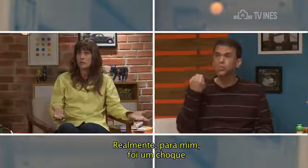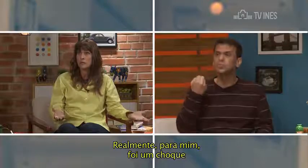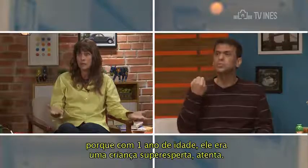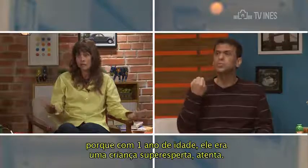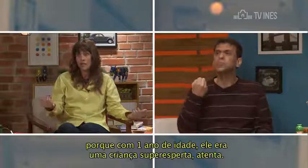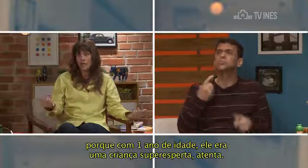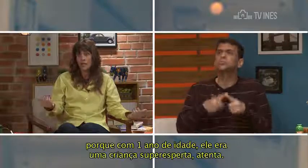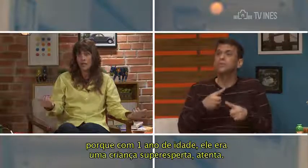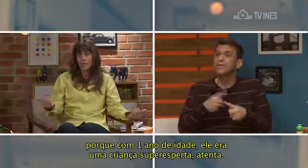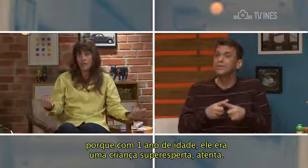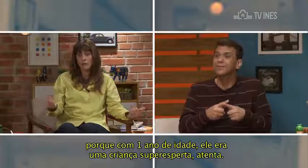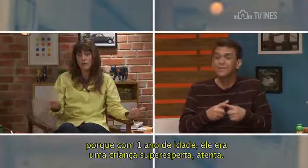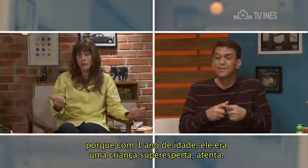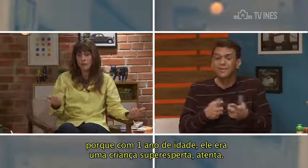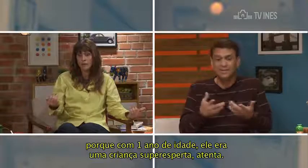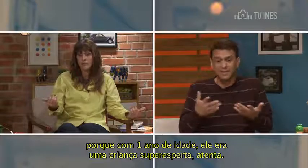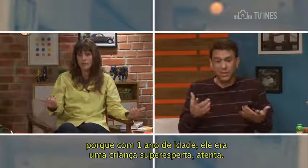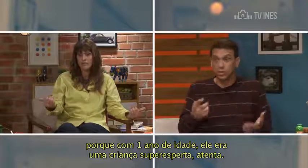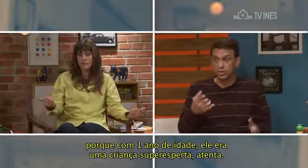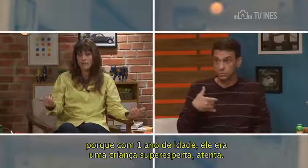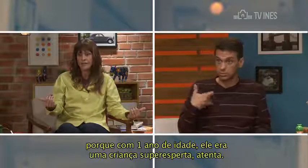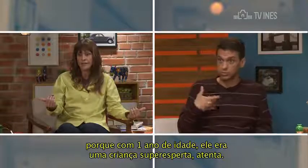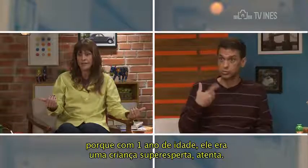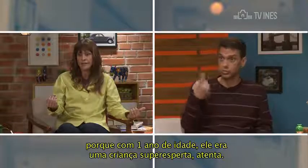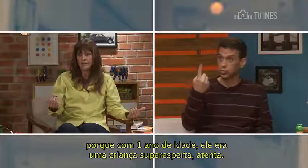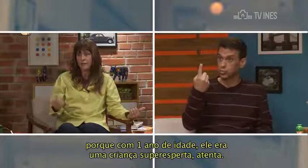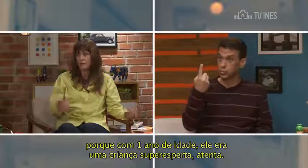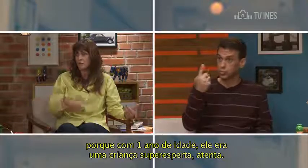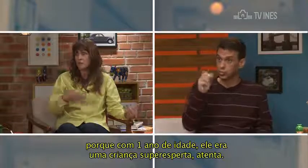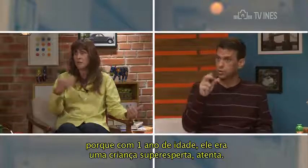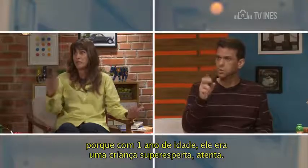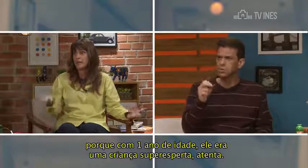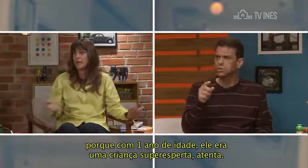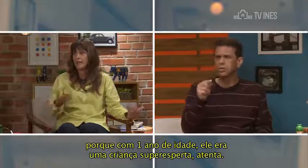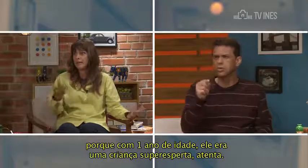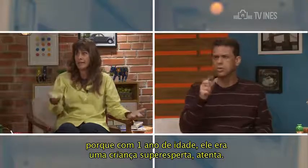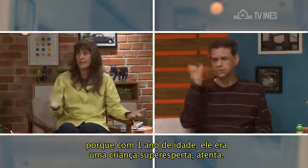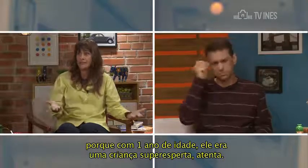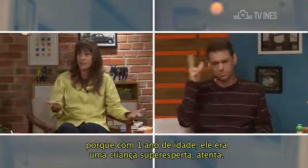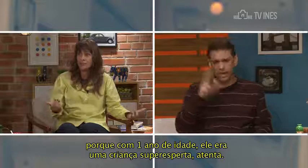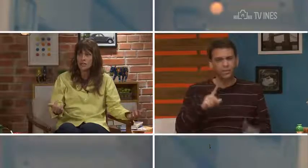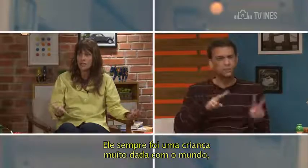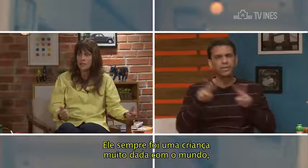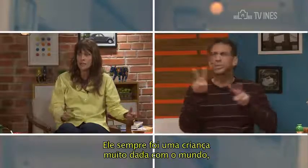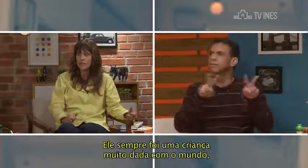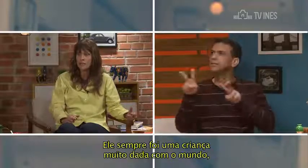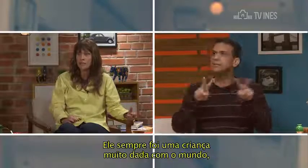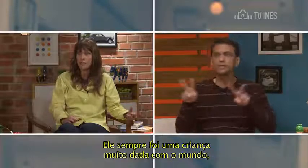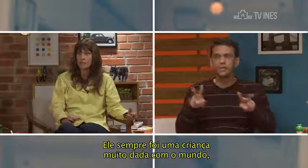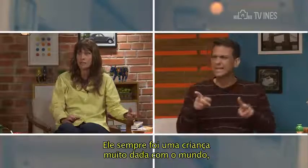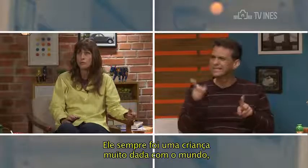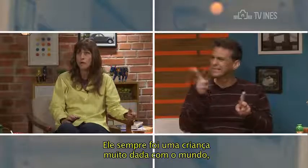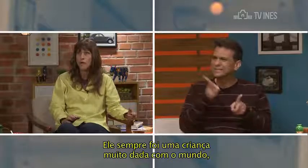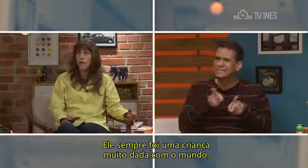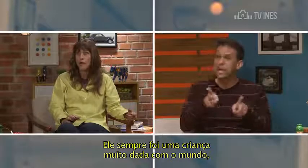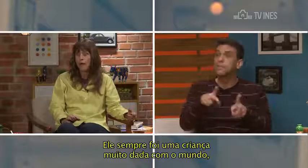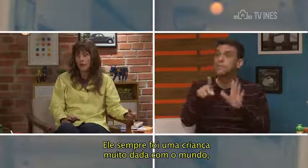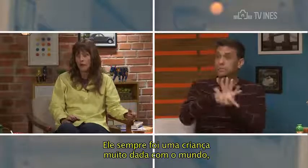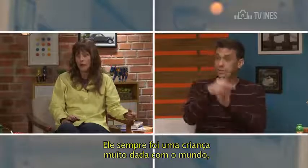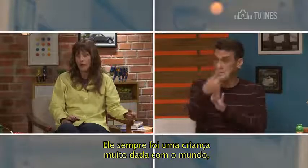de... Porque com 1 ano de idade, ele era uma criança super esperta, atenta já. Ele sempre foi uma criança